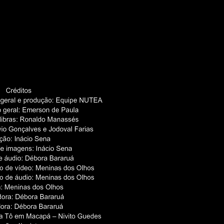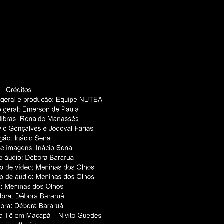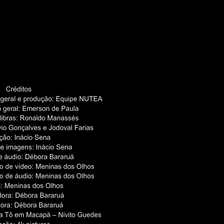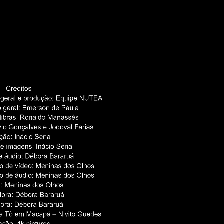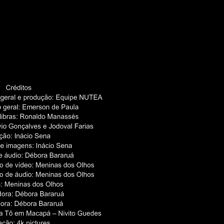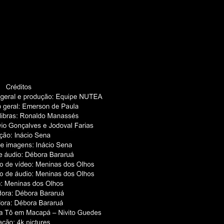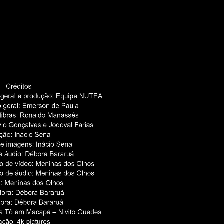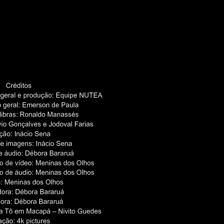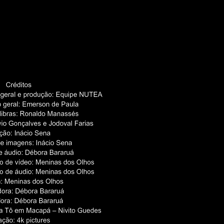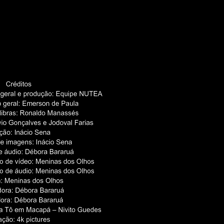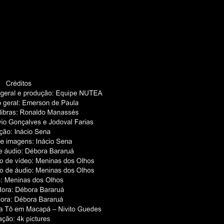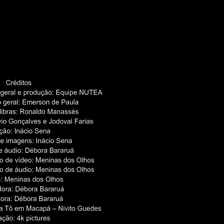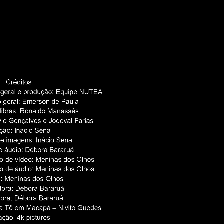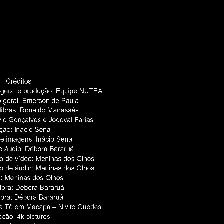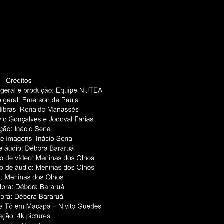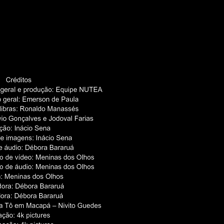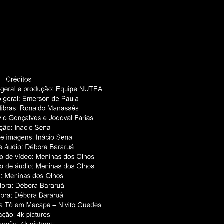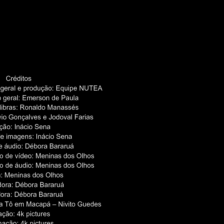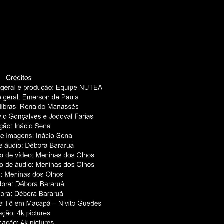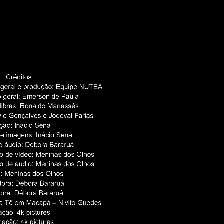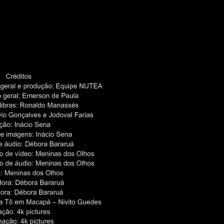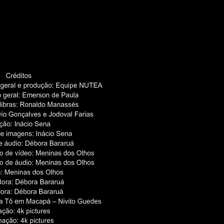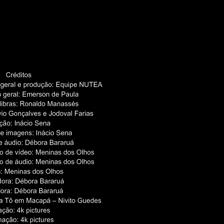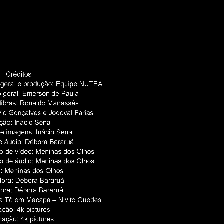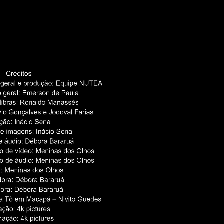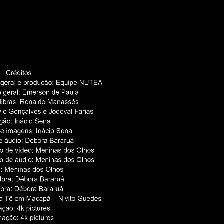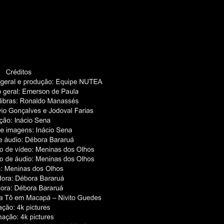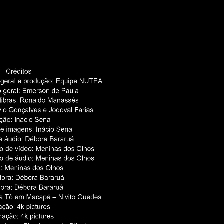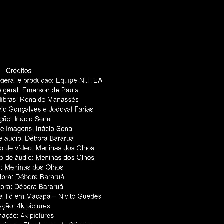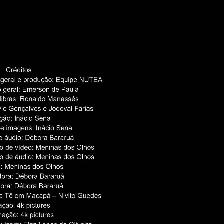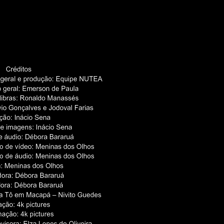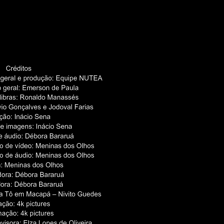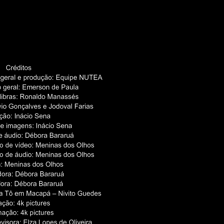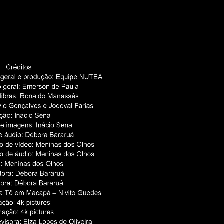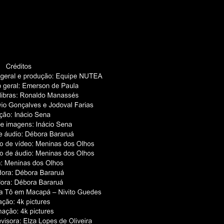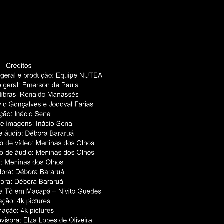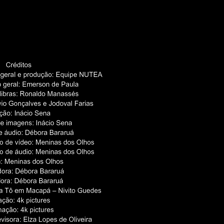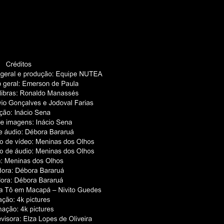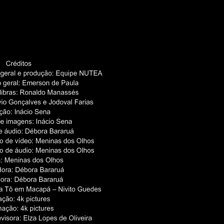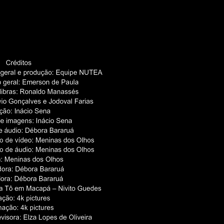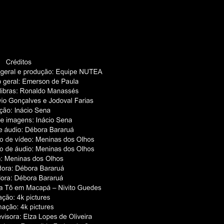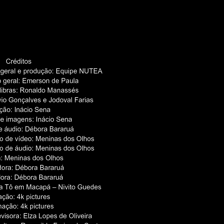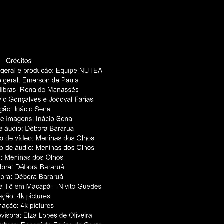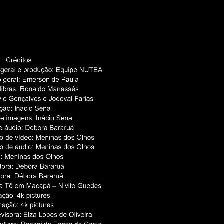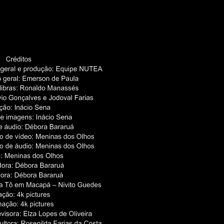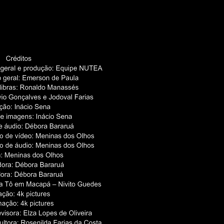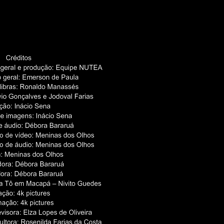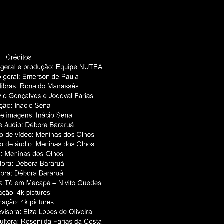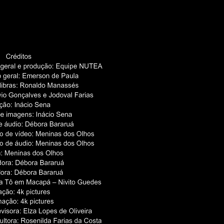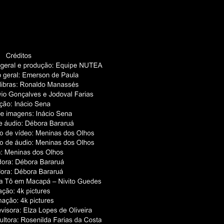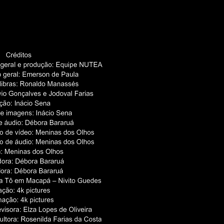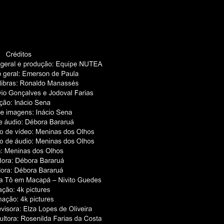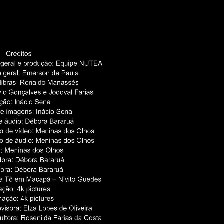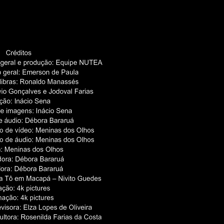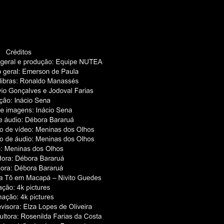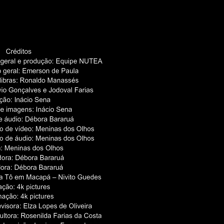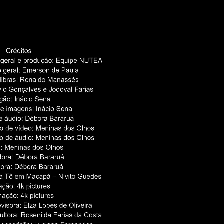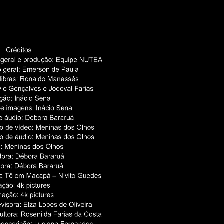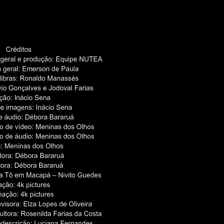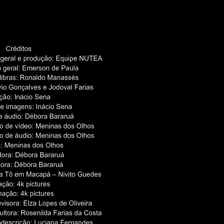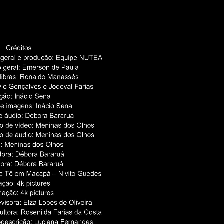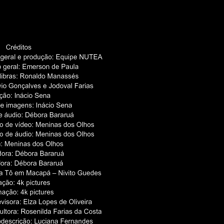captação de imagem Inácio cena captação de áudio Débora bararuá